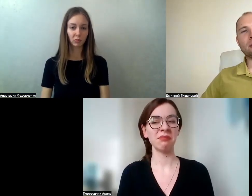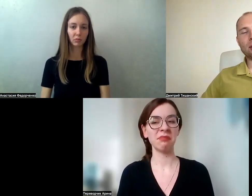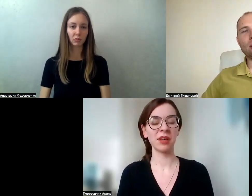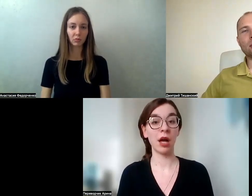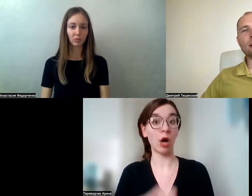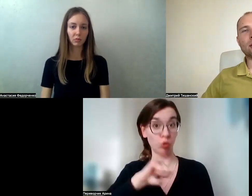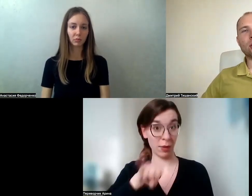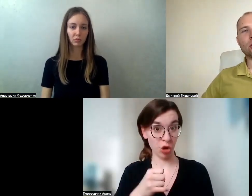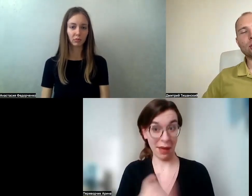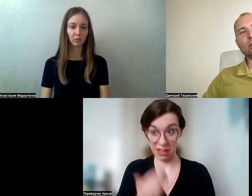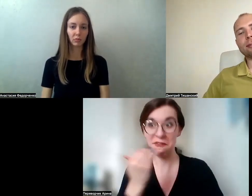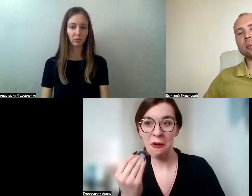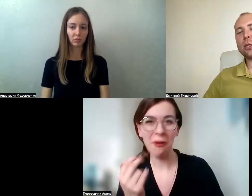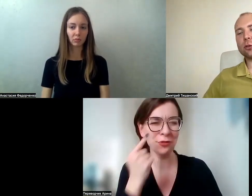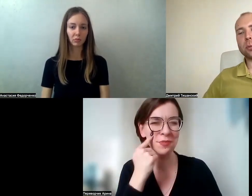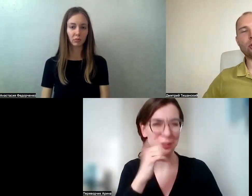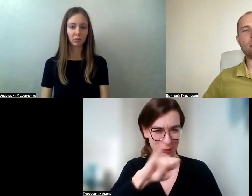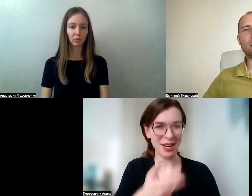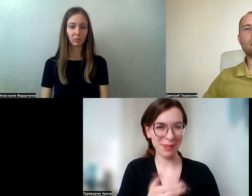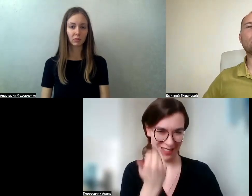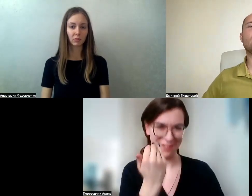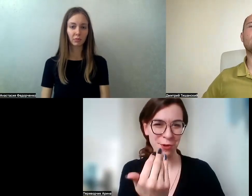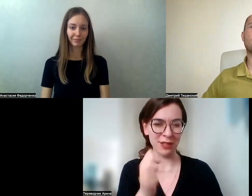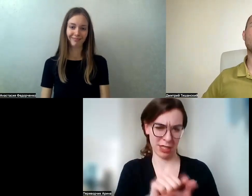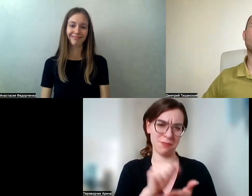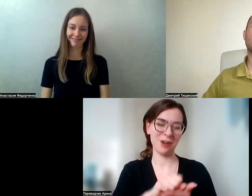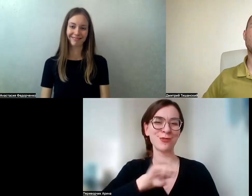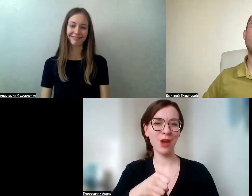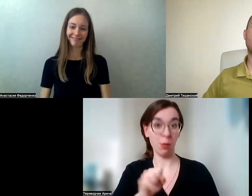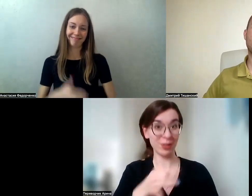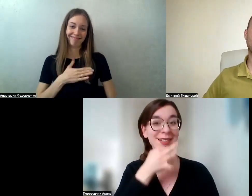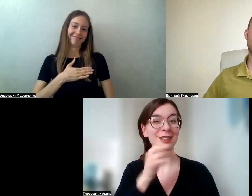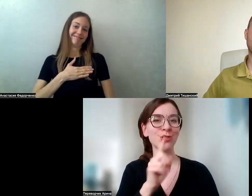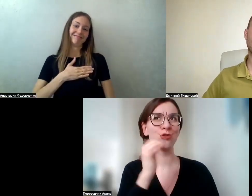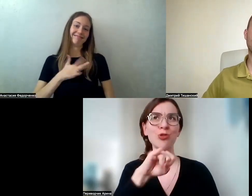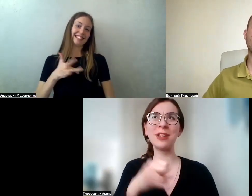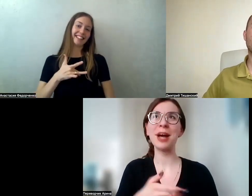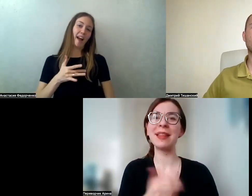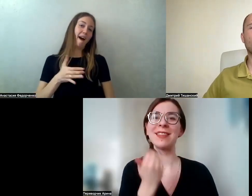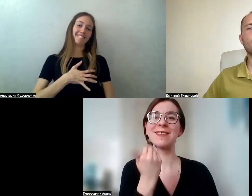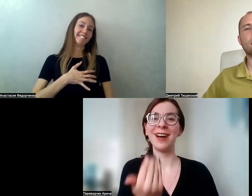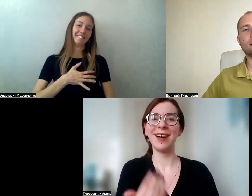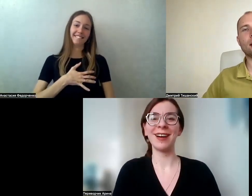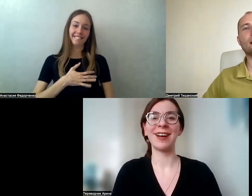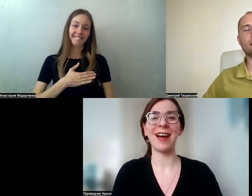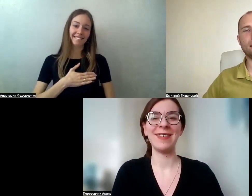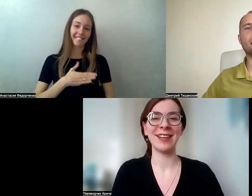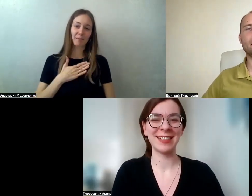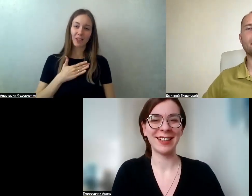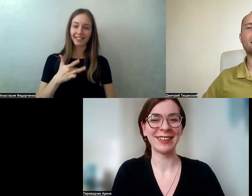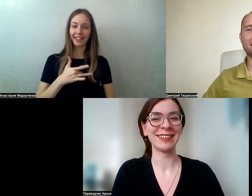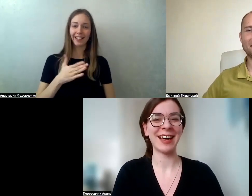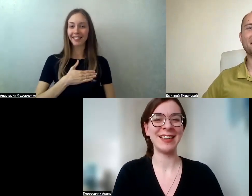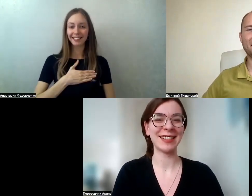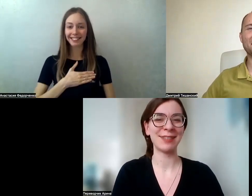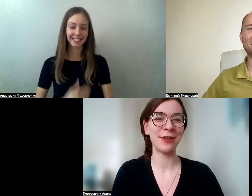Суперджамп – это твое? Вот как ты считаешь? Ты же сейчас занимаешься суперджампом. Можно ли сказать, что суперджамп – это то дело, которое ты искала?